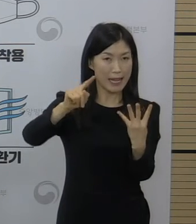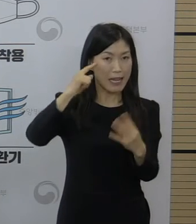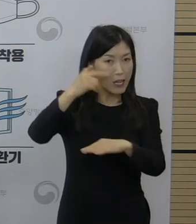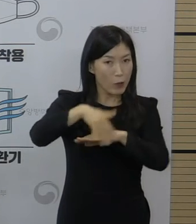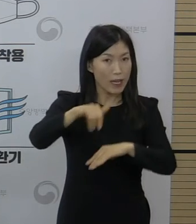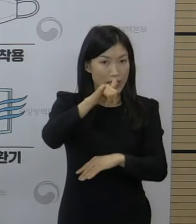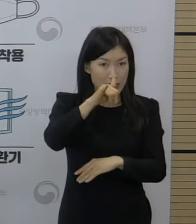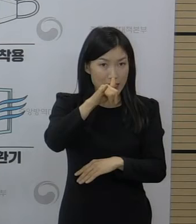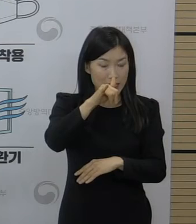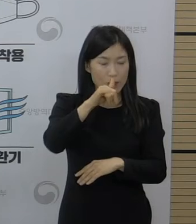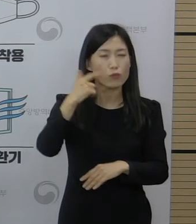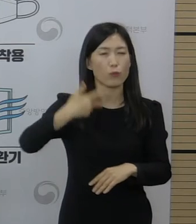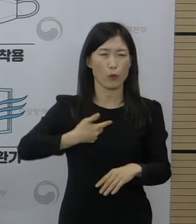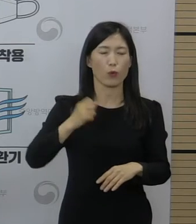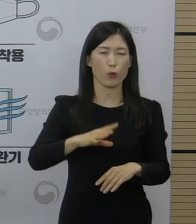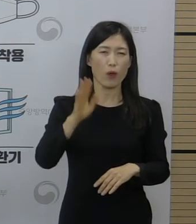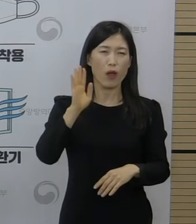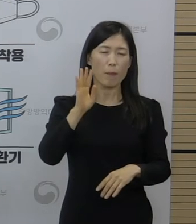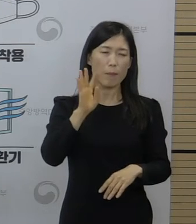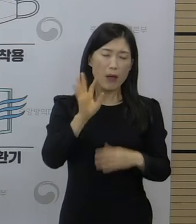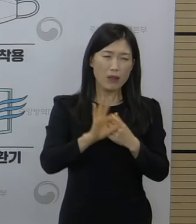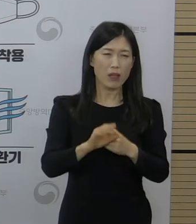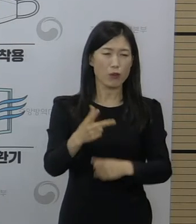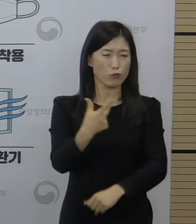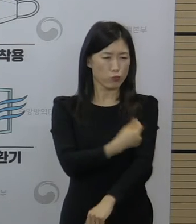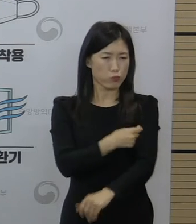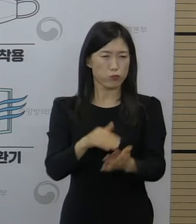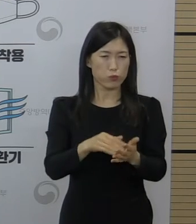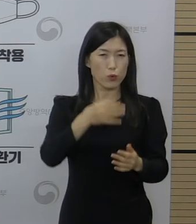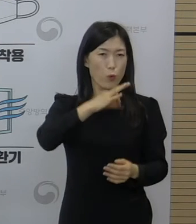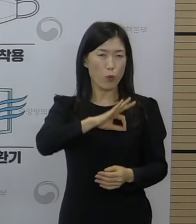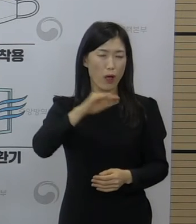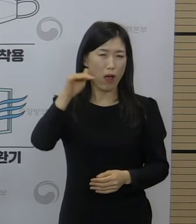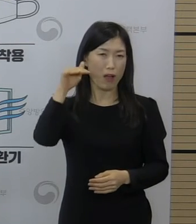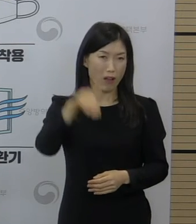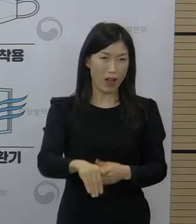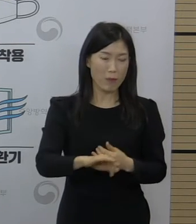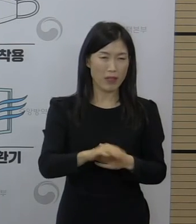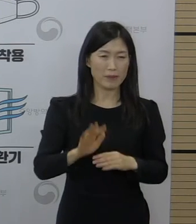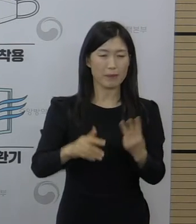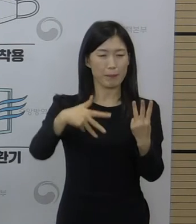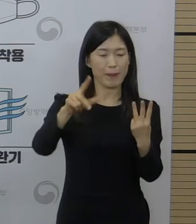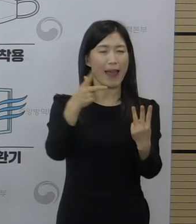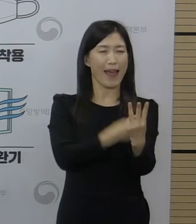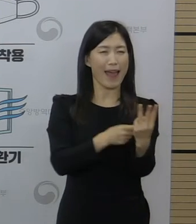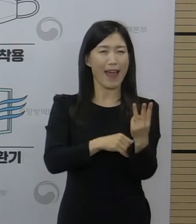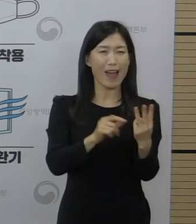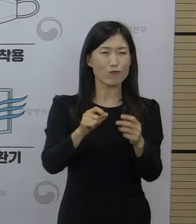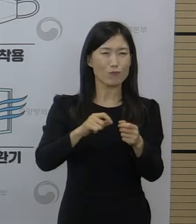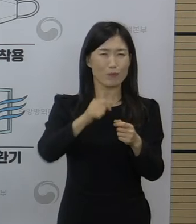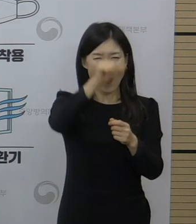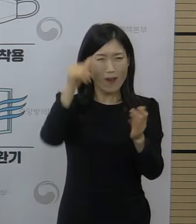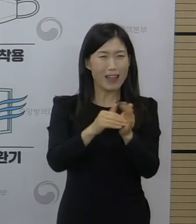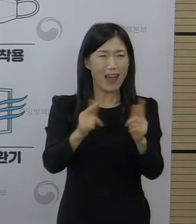효과도 시간이 지나면서 점차 떨어진다면 결국 언젠가는 맞아야 하는 것은 아닌지 질문이